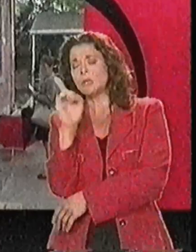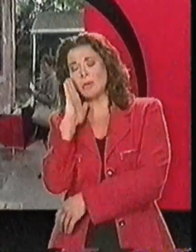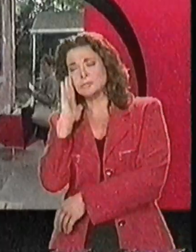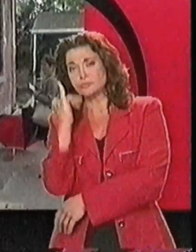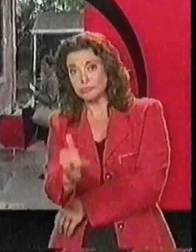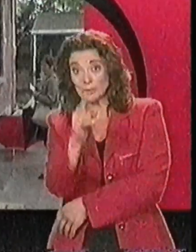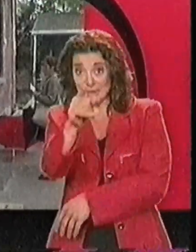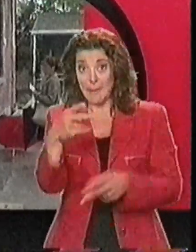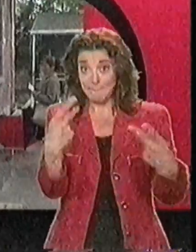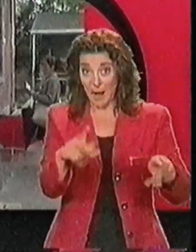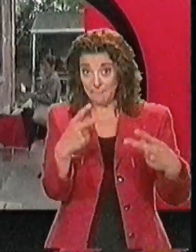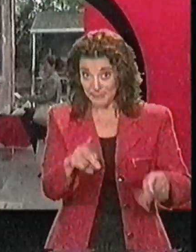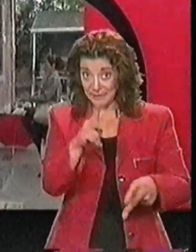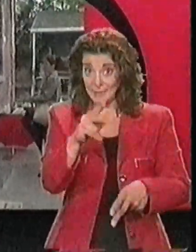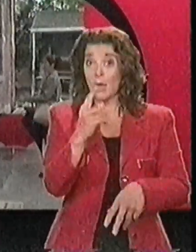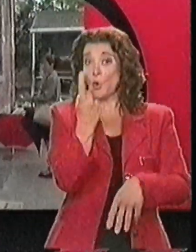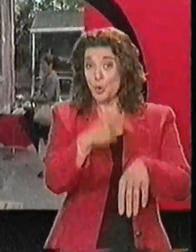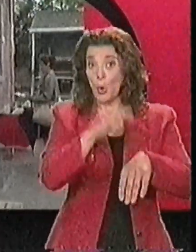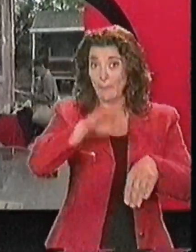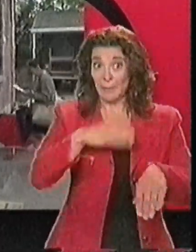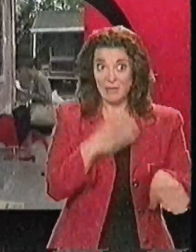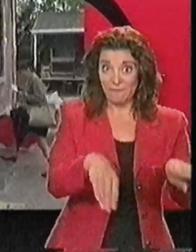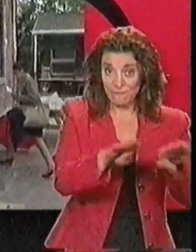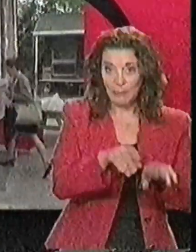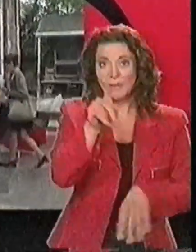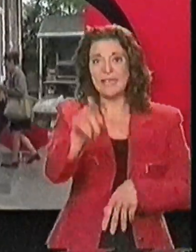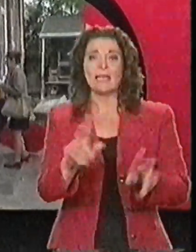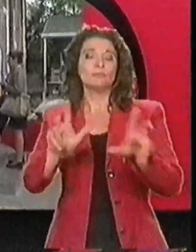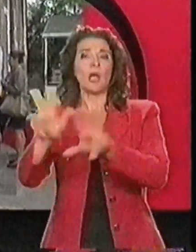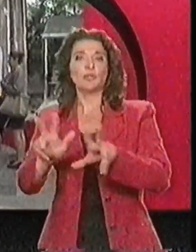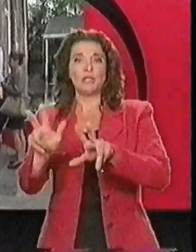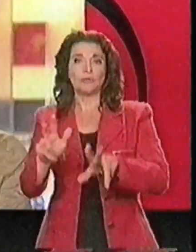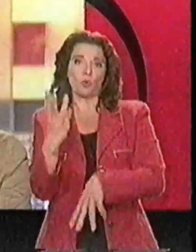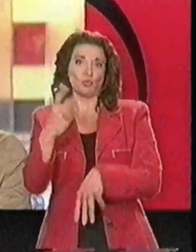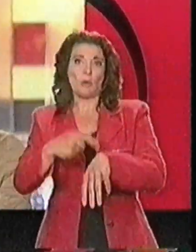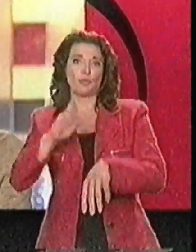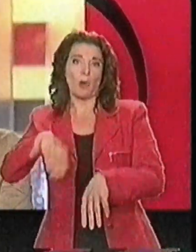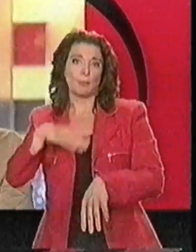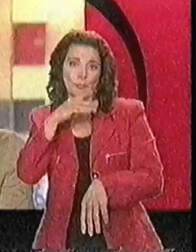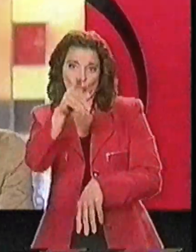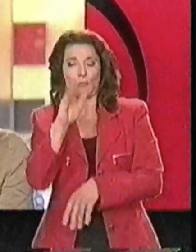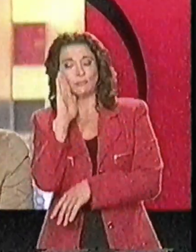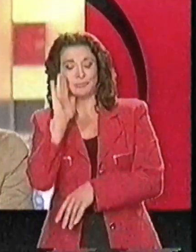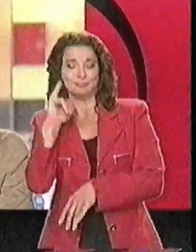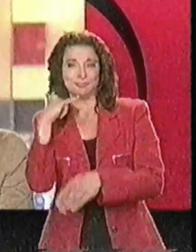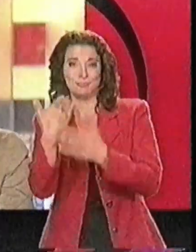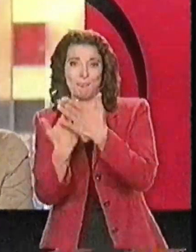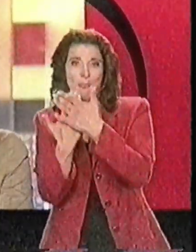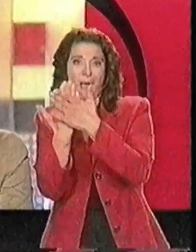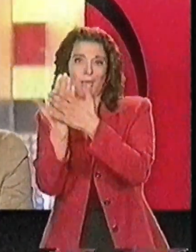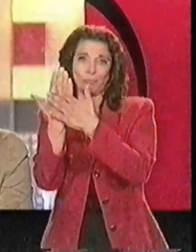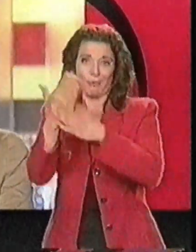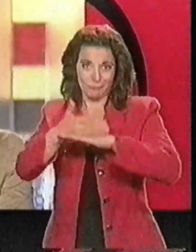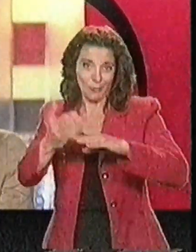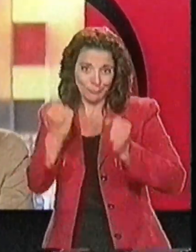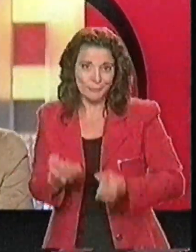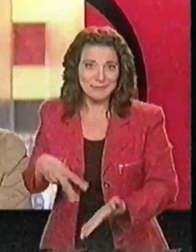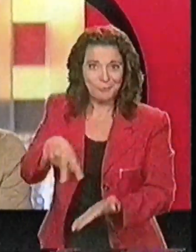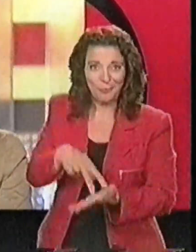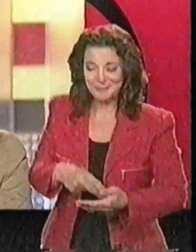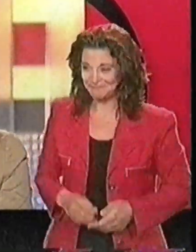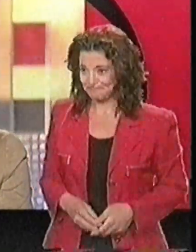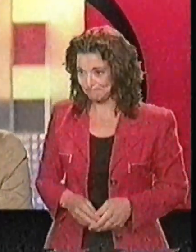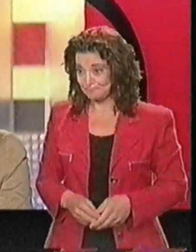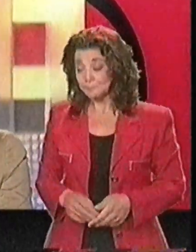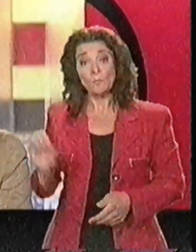électroniques à 15h, ça laisse de la marge tout de même pour les grasses matinées. Les élections européennes, c'est donc demain. Et